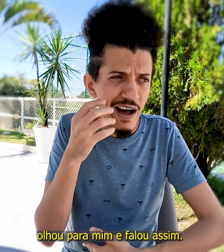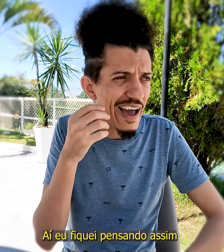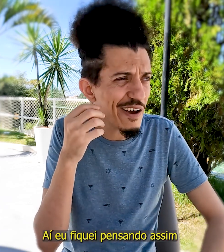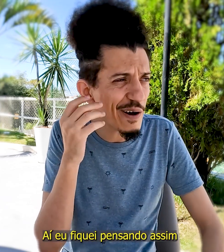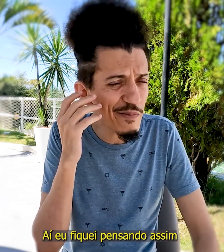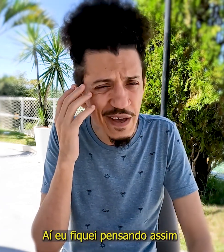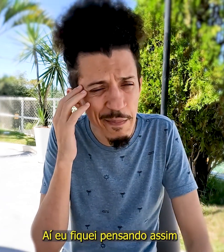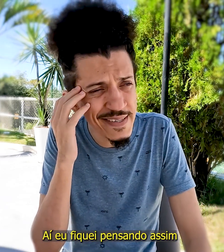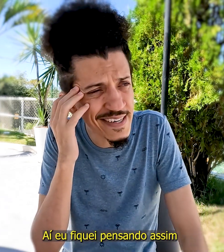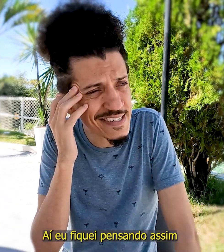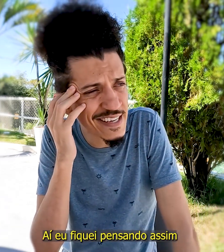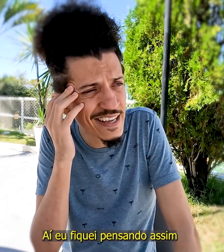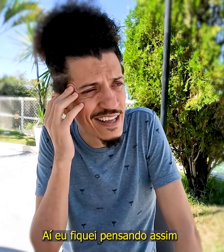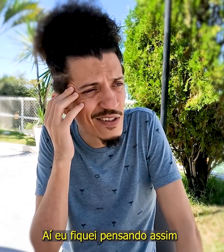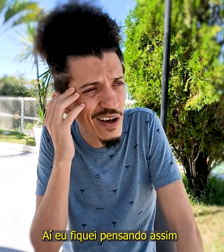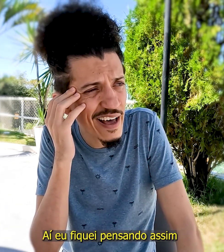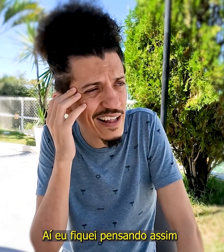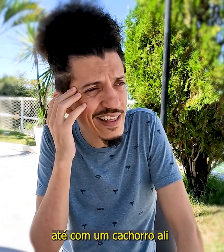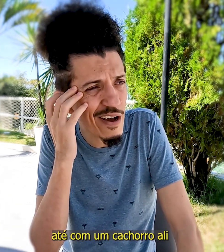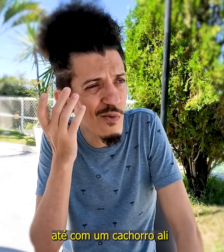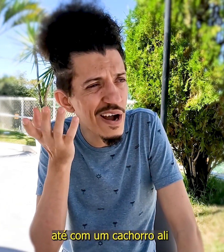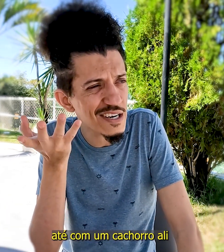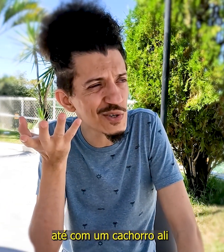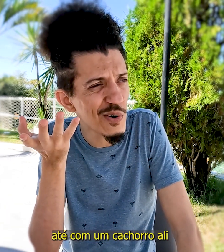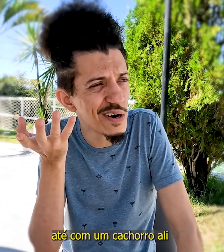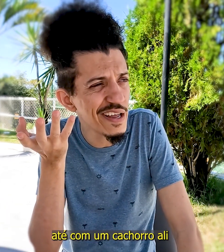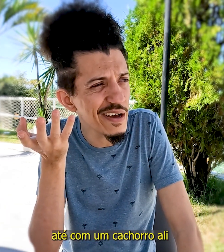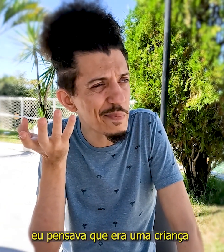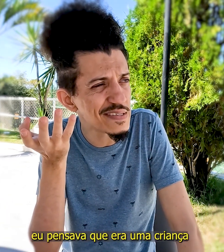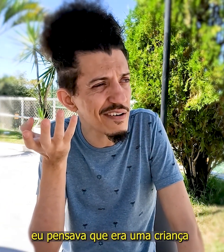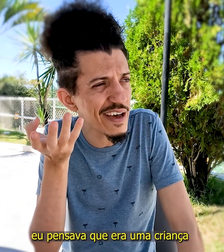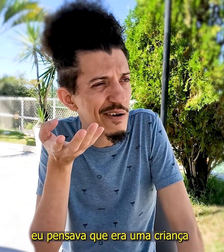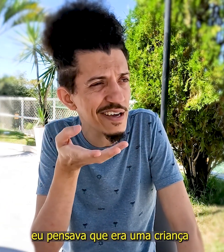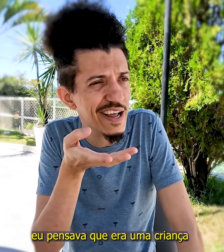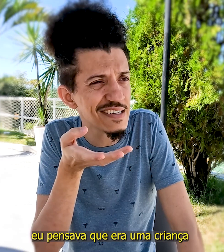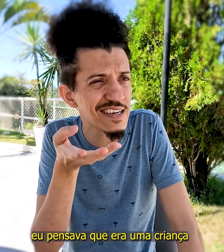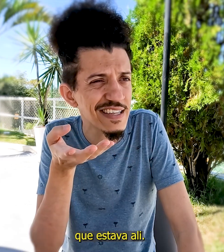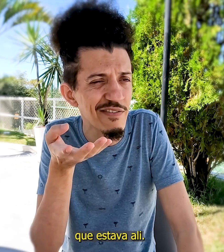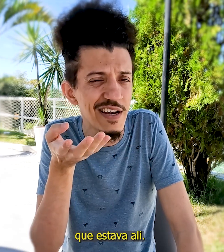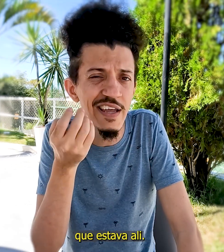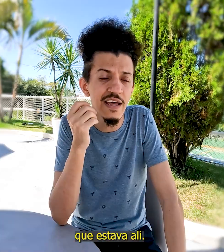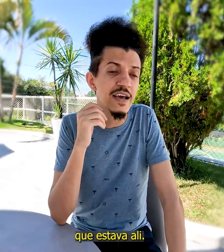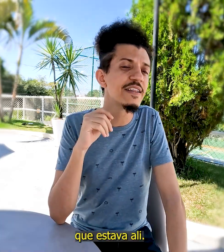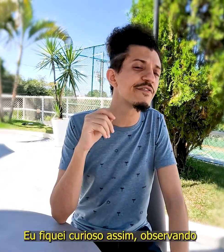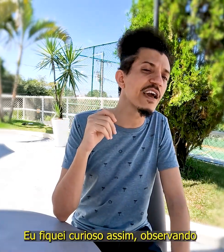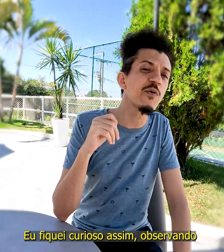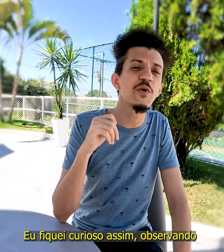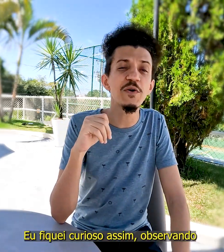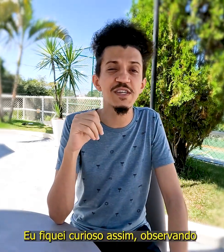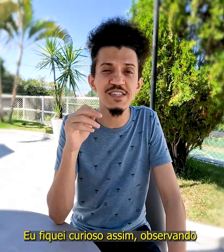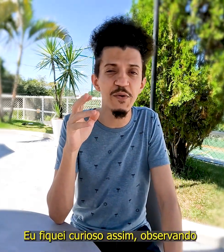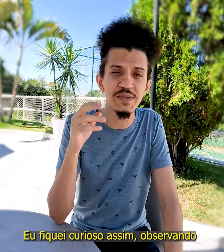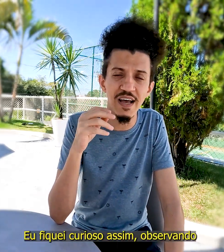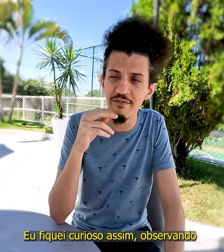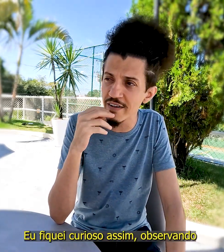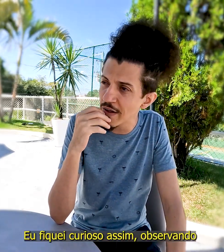Aí eu fiquei pensando assim, ela está com um cachorro ali, eu pensava que era uma criança que estava ali. Então eu fiquei curioso assim, observando,